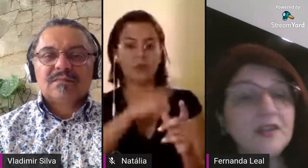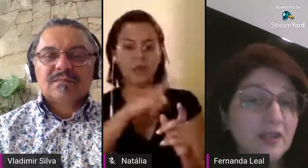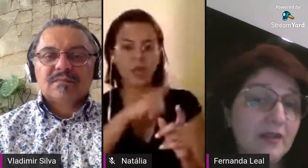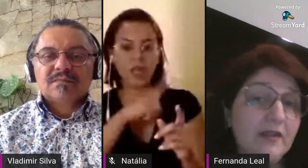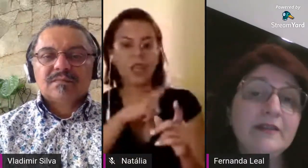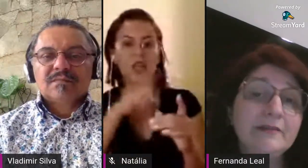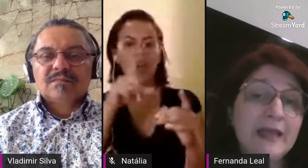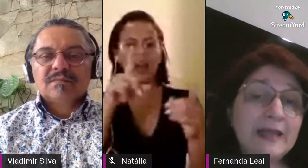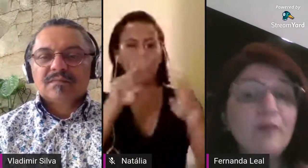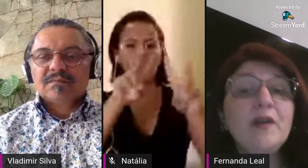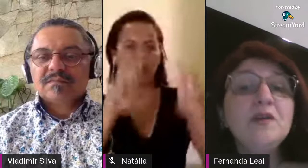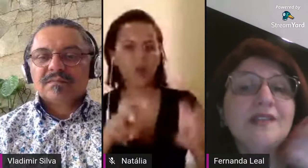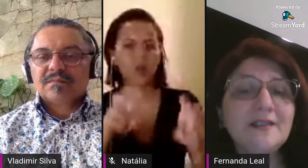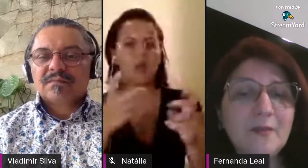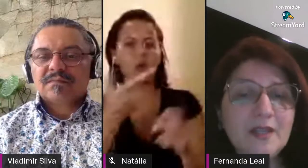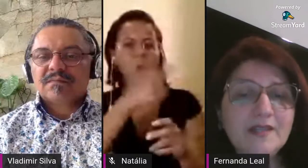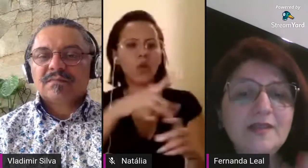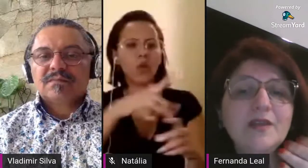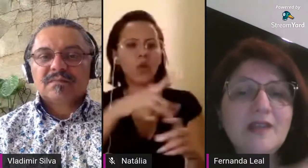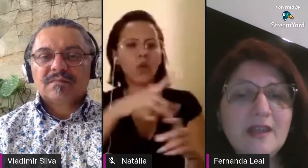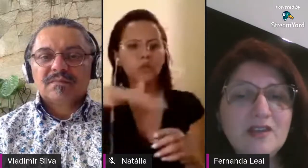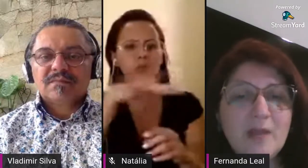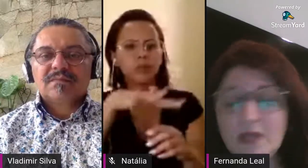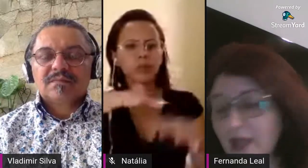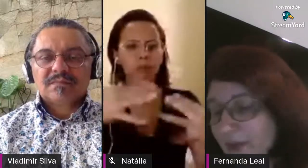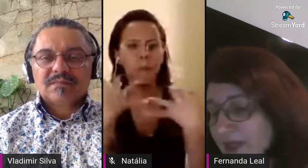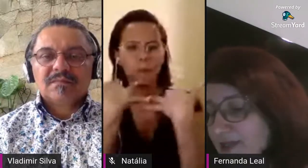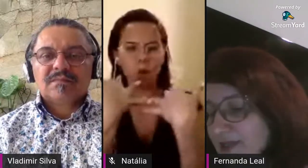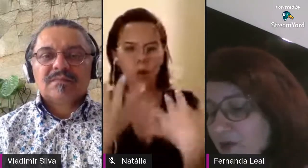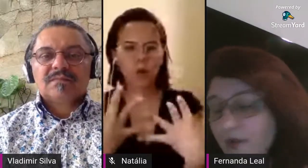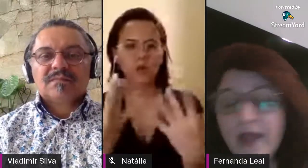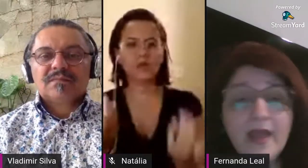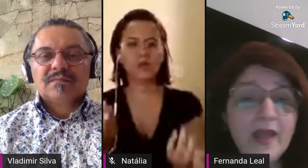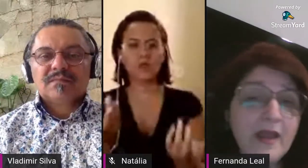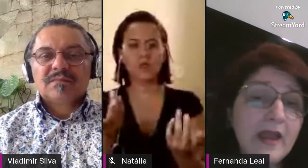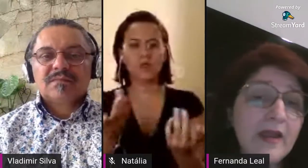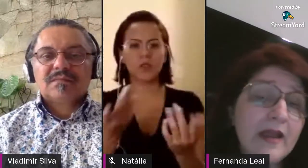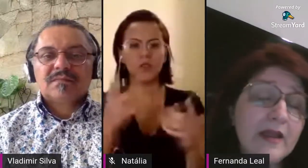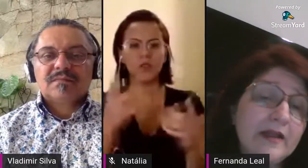E que a gente, ele não falou exatamente assim, mas aí já é minha interpretação,